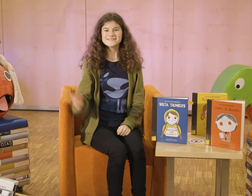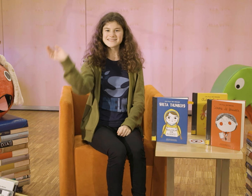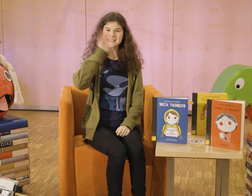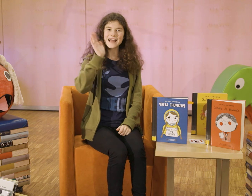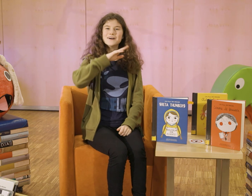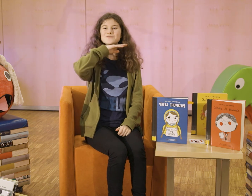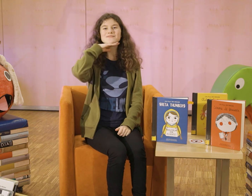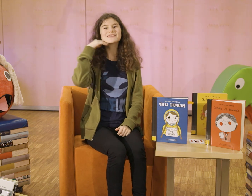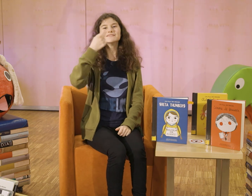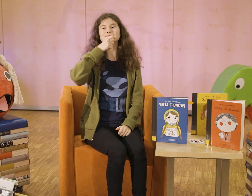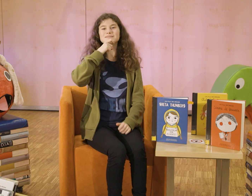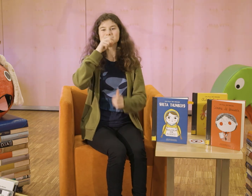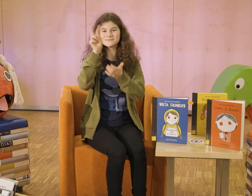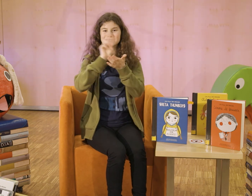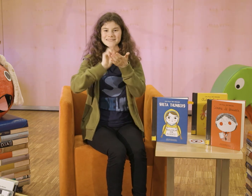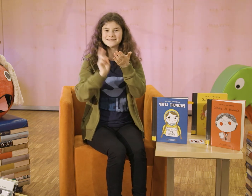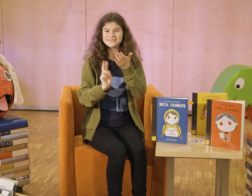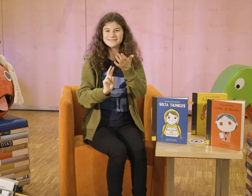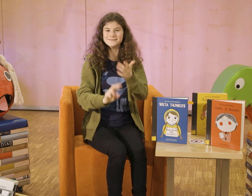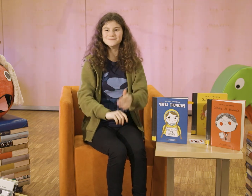auf wiedersehen und viel spaß beim lesen